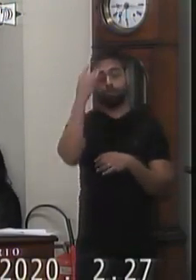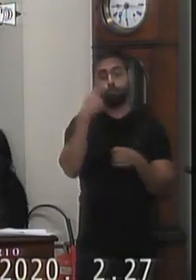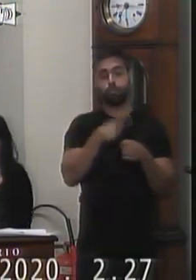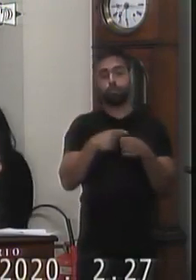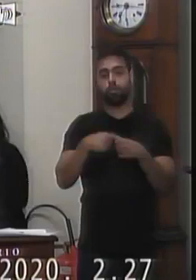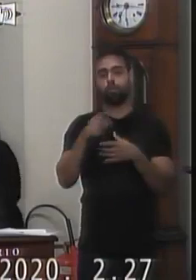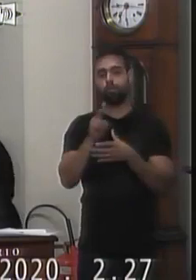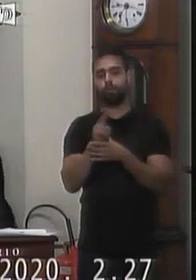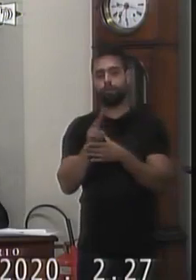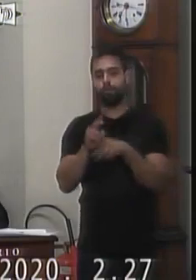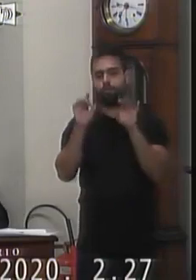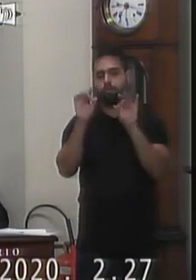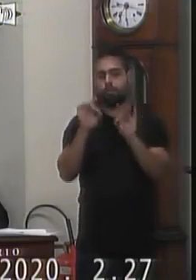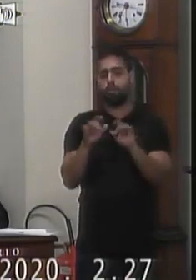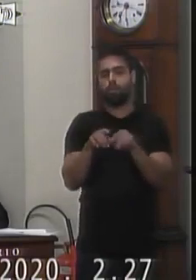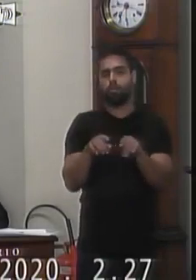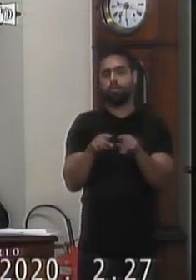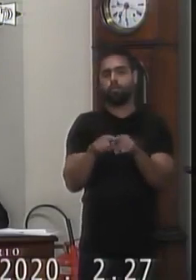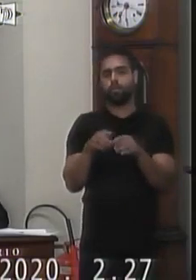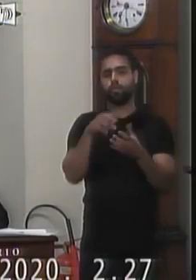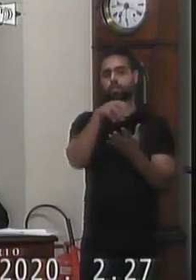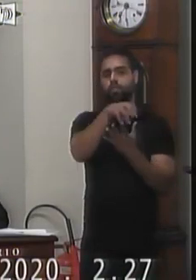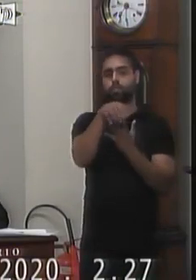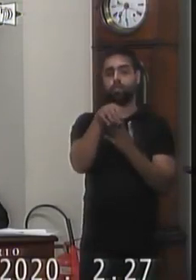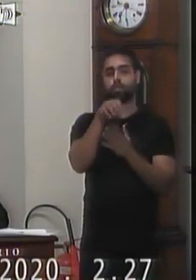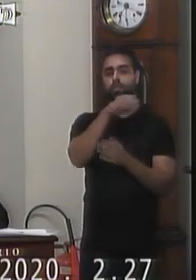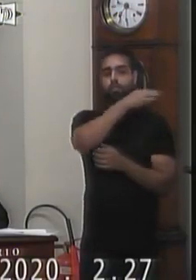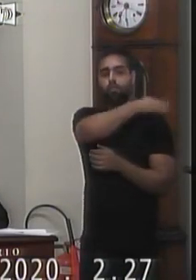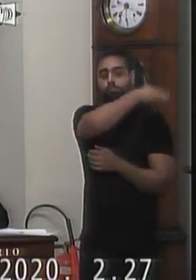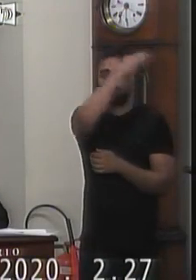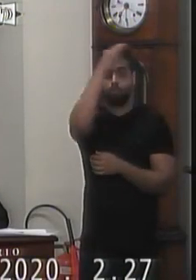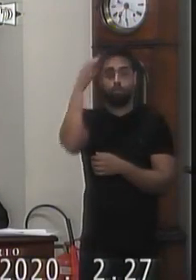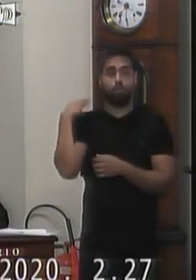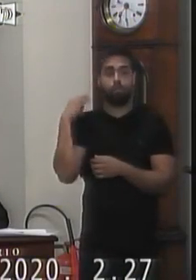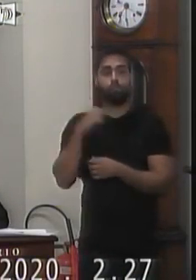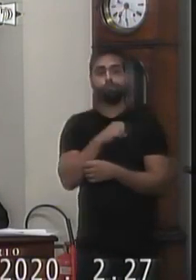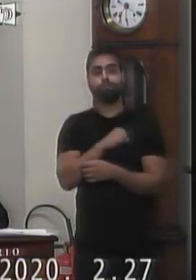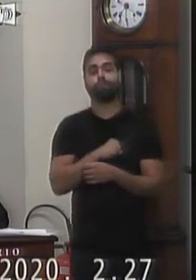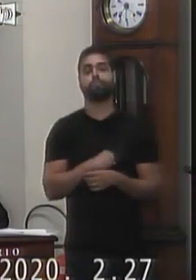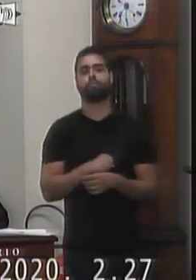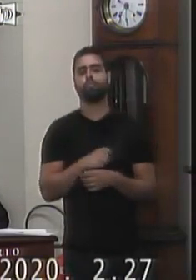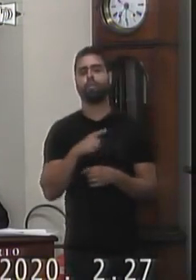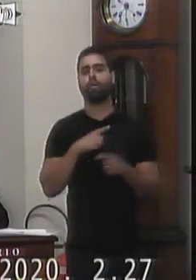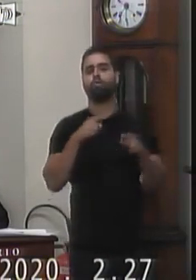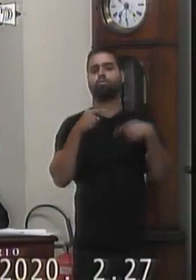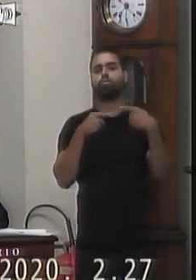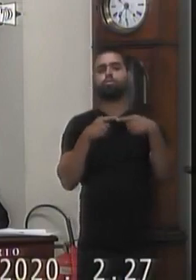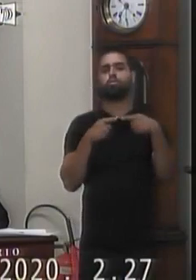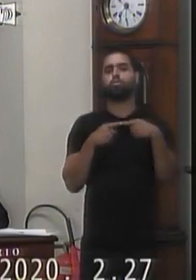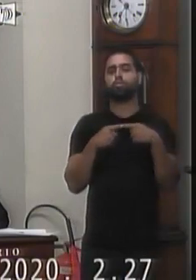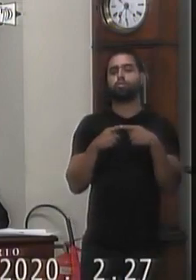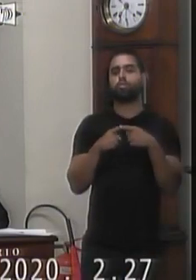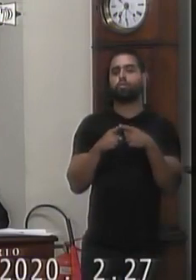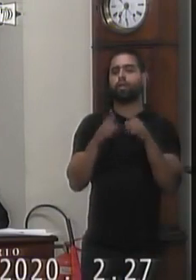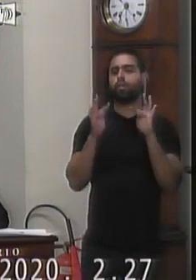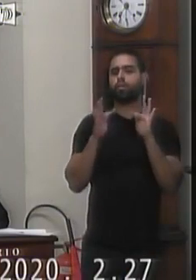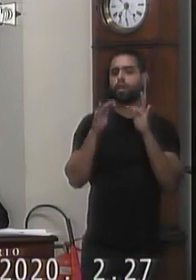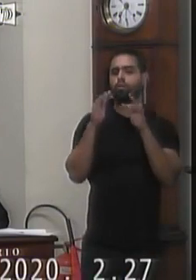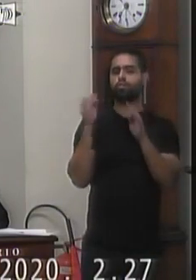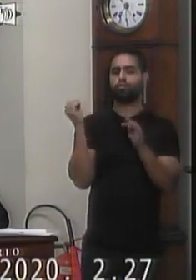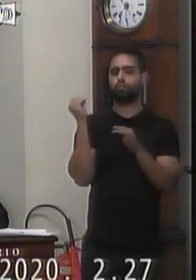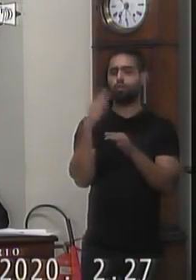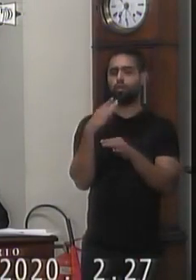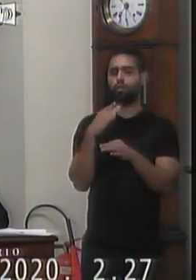distritos, especialmente para o distrito de Santa Isabel do Rio Preto. Com o objetivo de levar a última tecnologia dos exames de